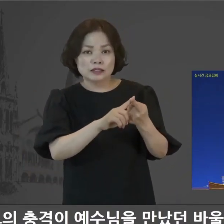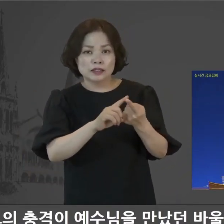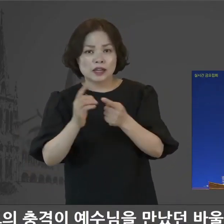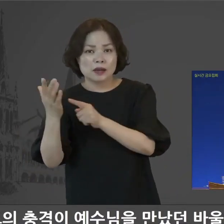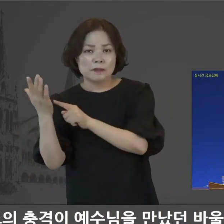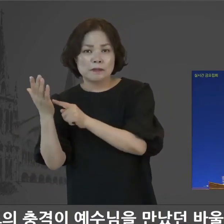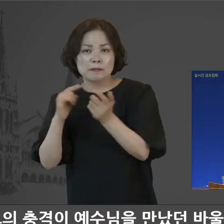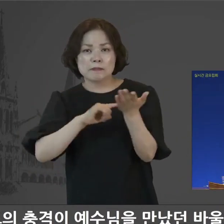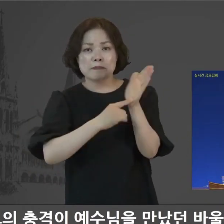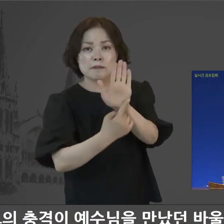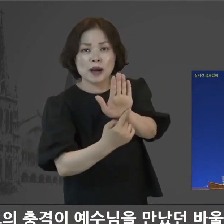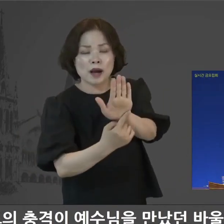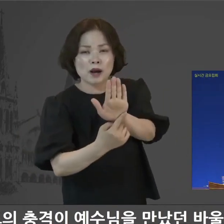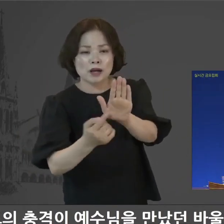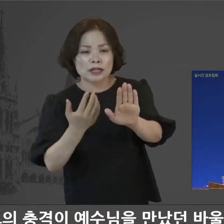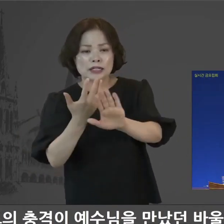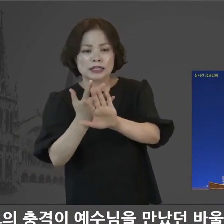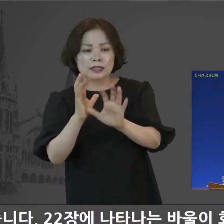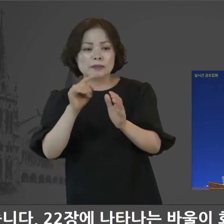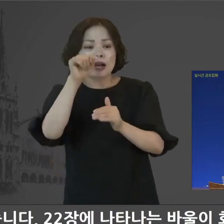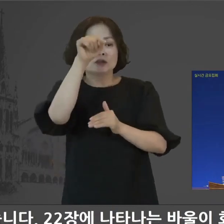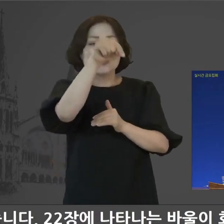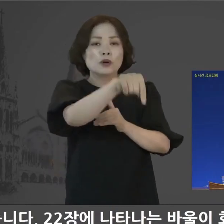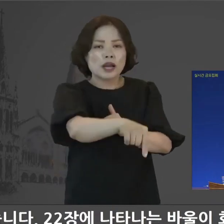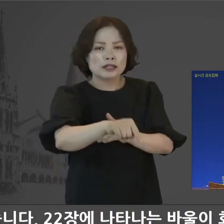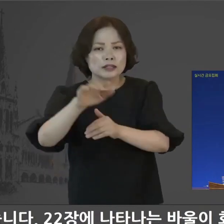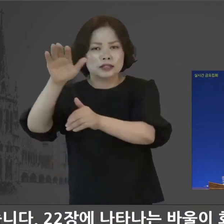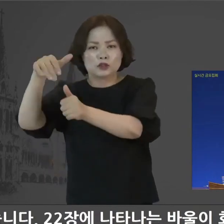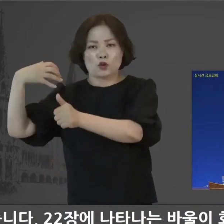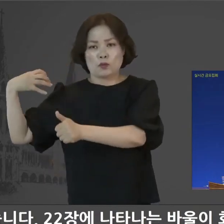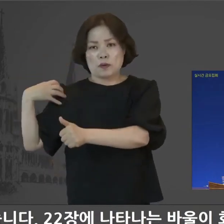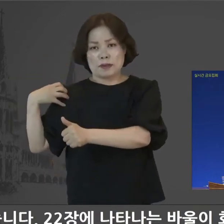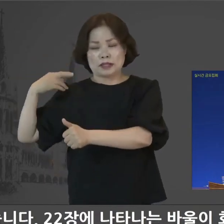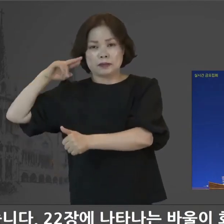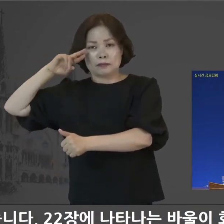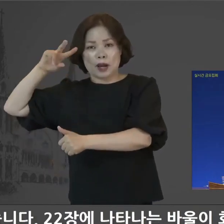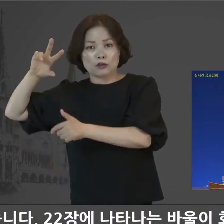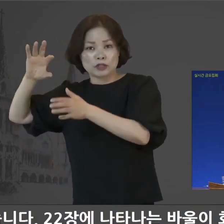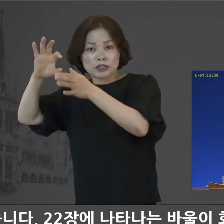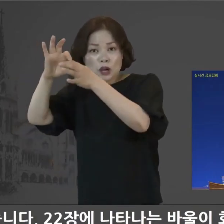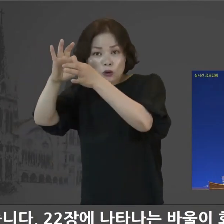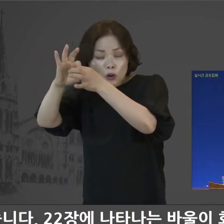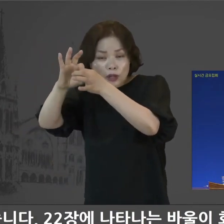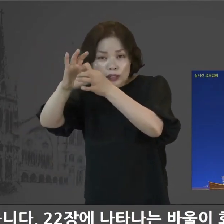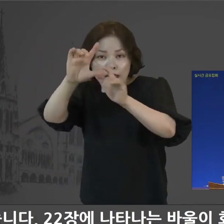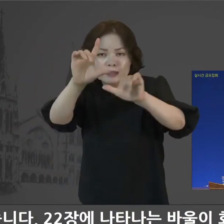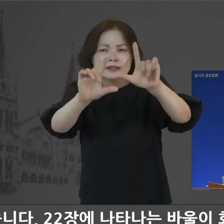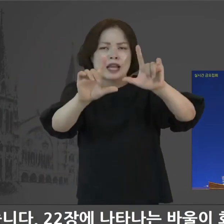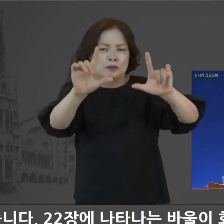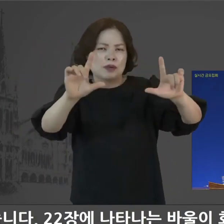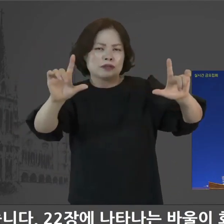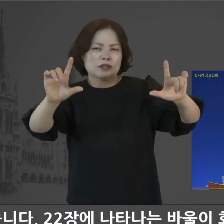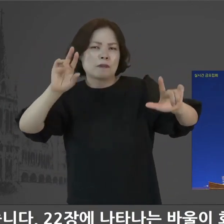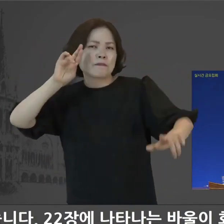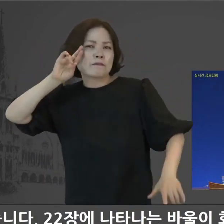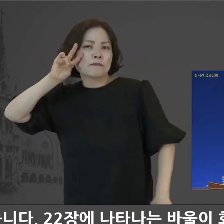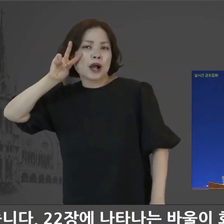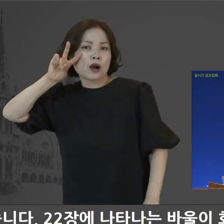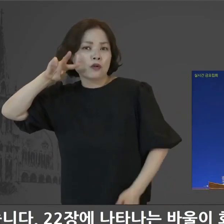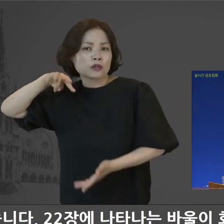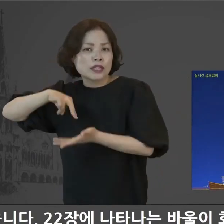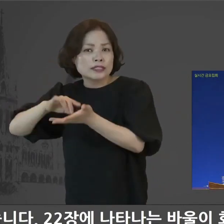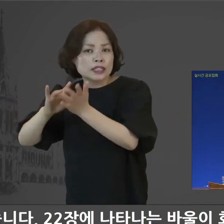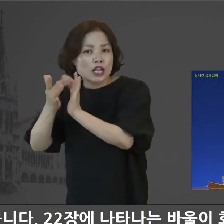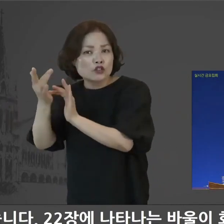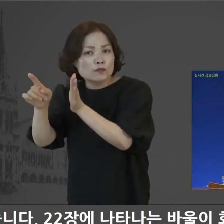그리고 그때 이방으로 가라라는 자신의 소명과 함께 연결하는 이 장면이 바울은